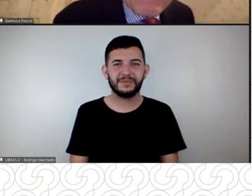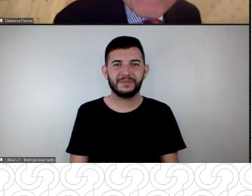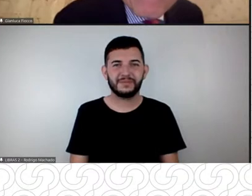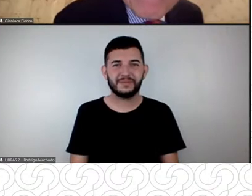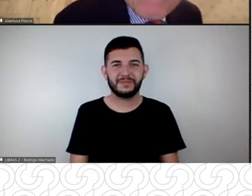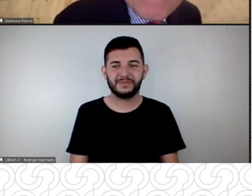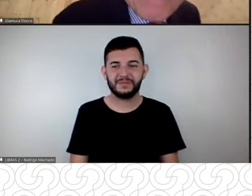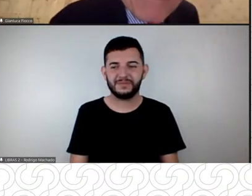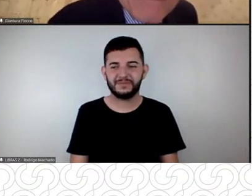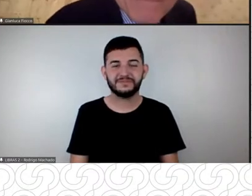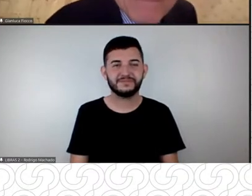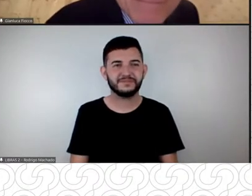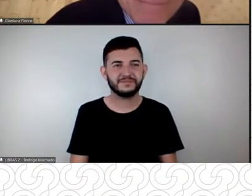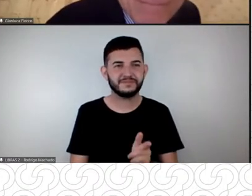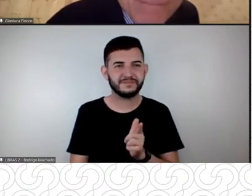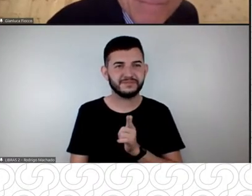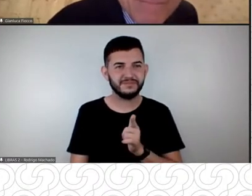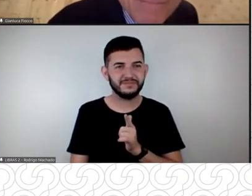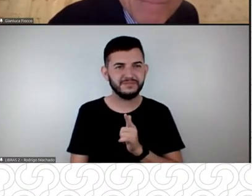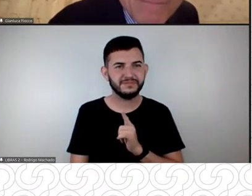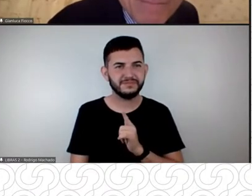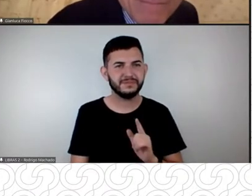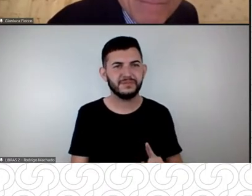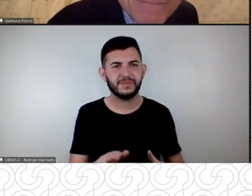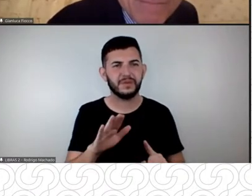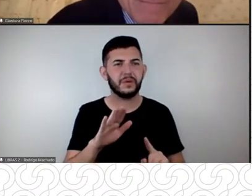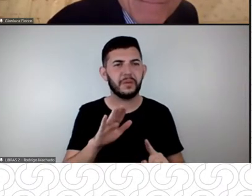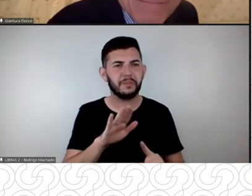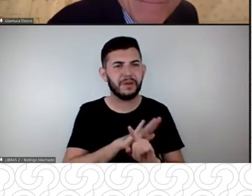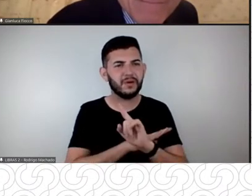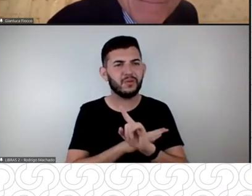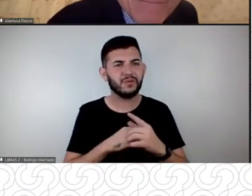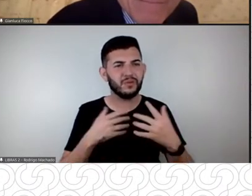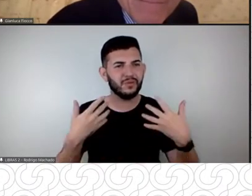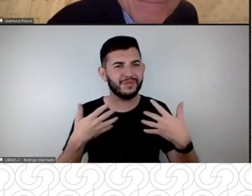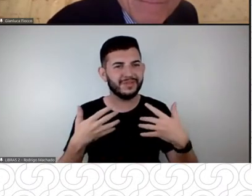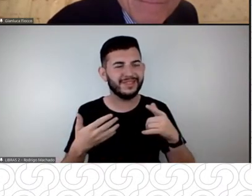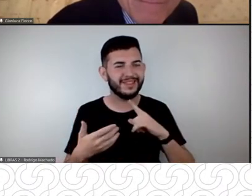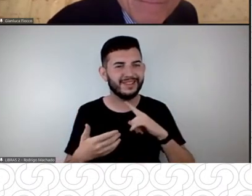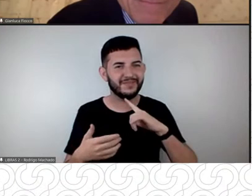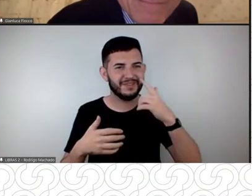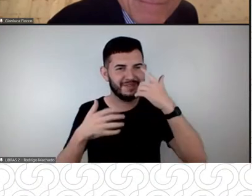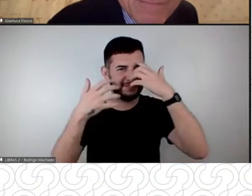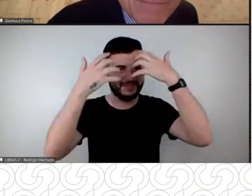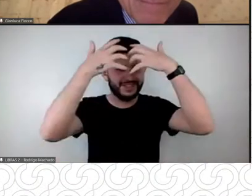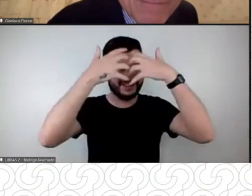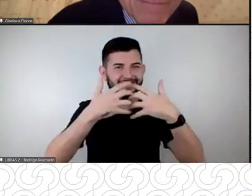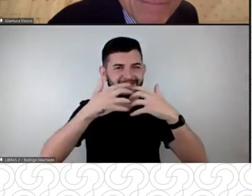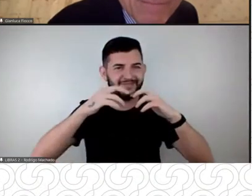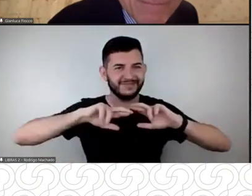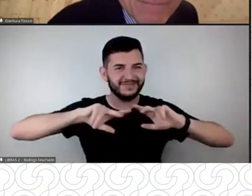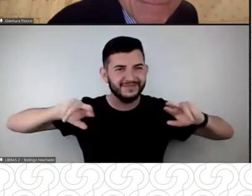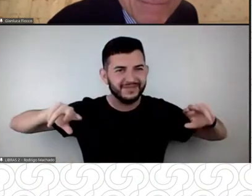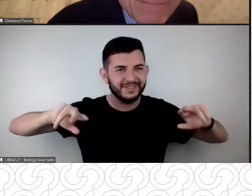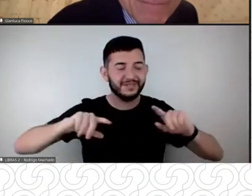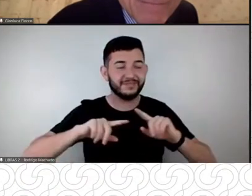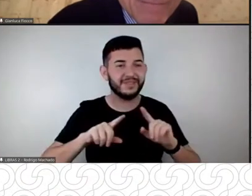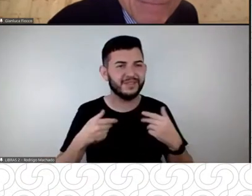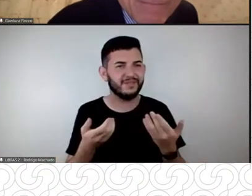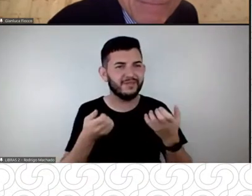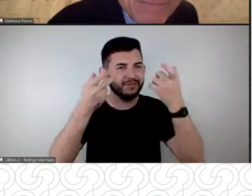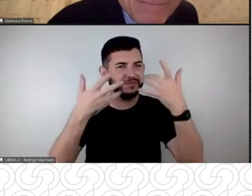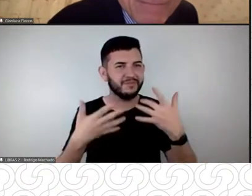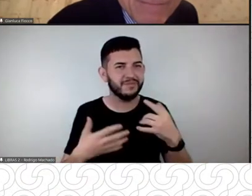É uma pergunta que leva para várias direções, mas inicialmente eu queria dizer que a transformação do